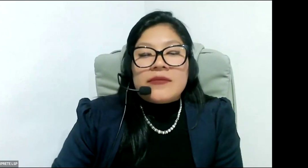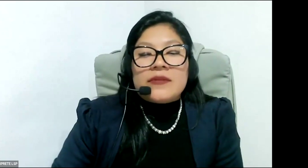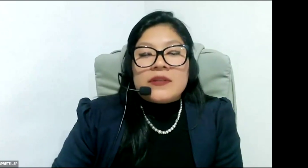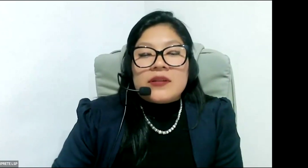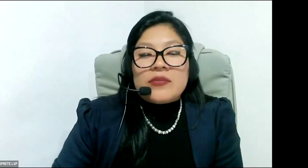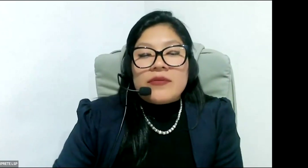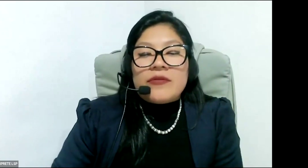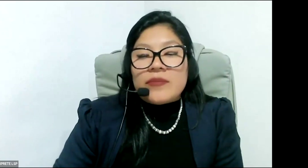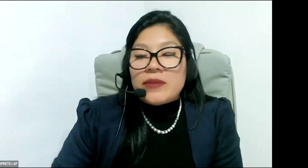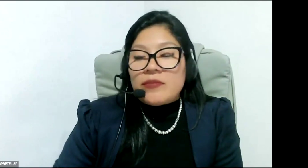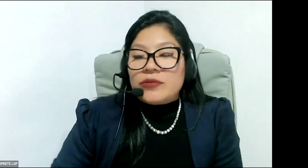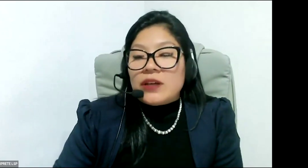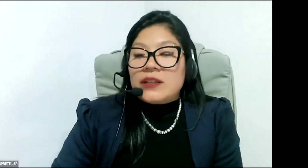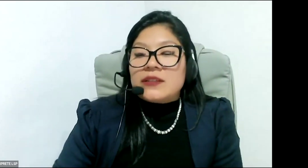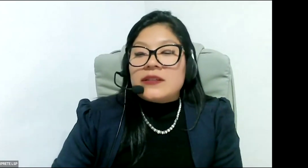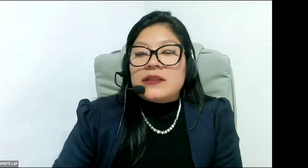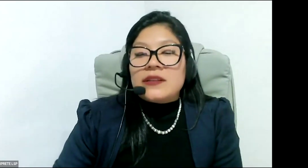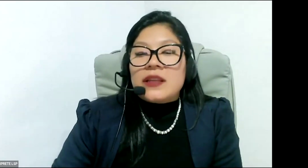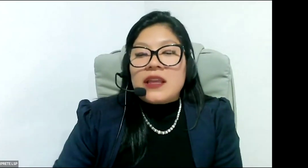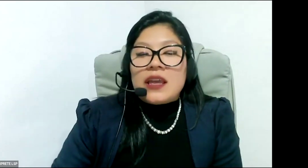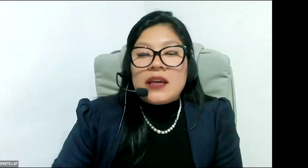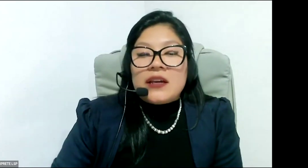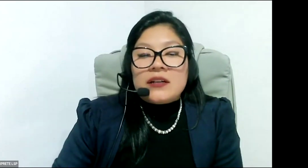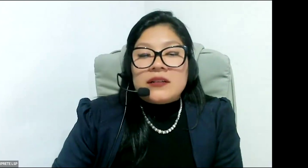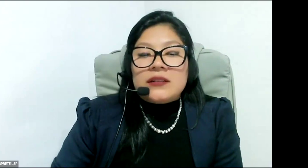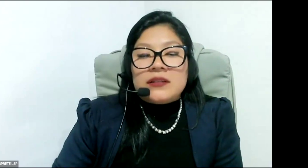Ajá como en forma de montañas